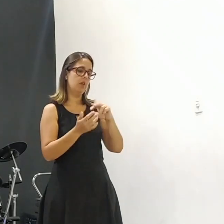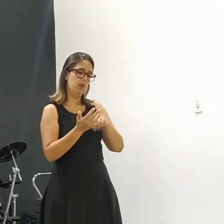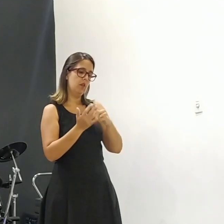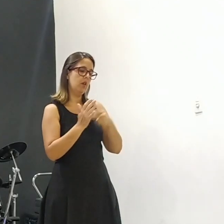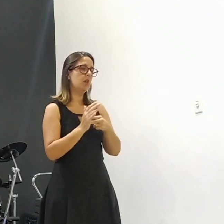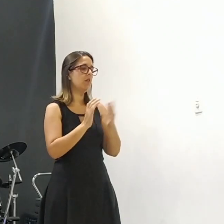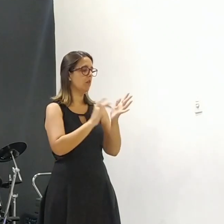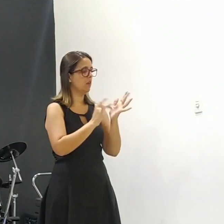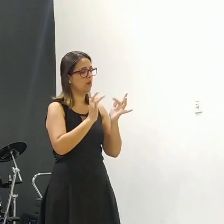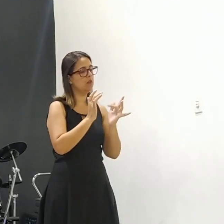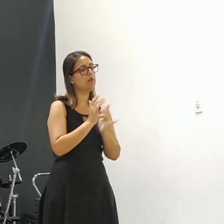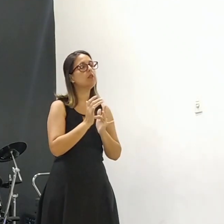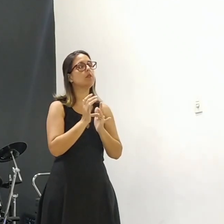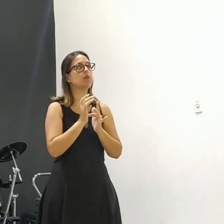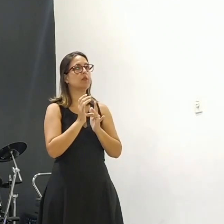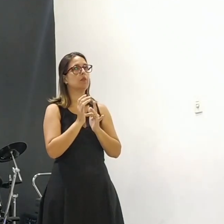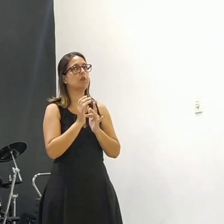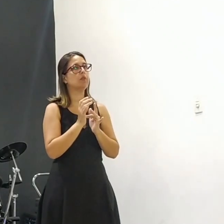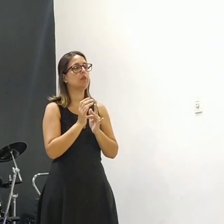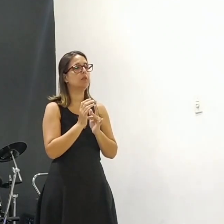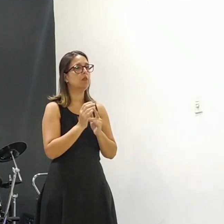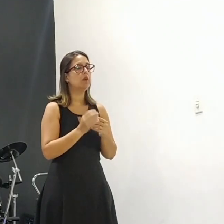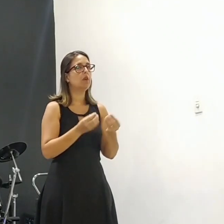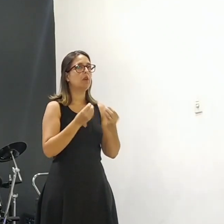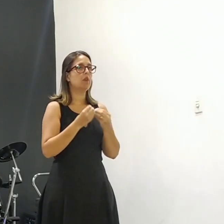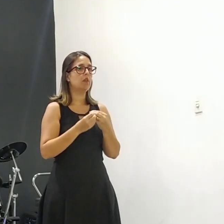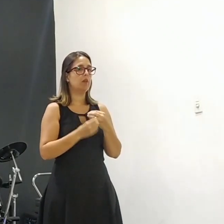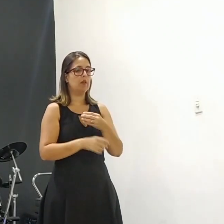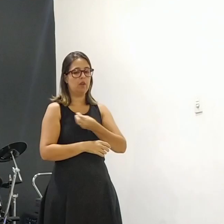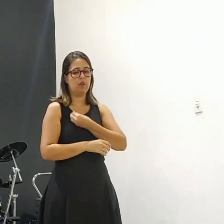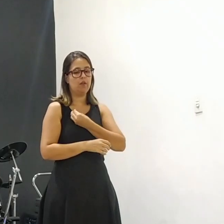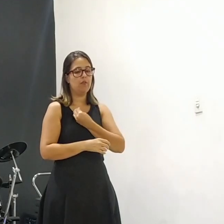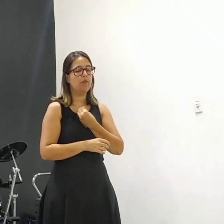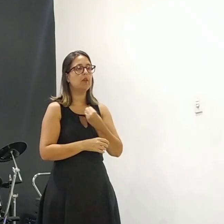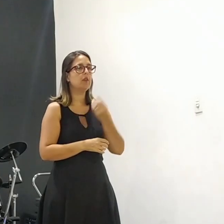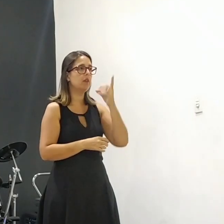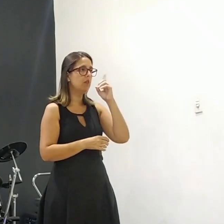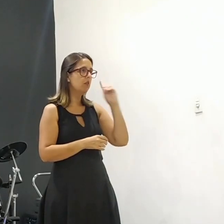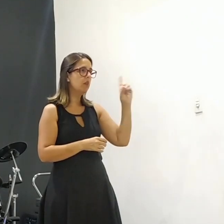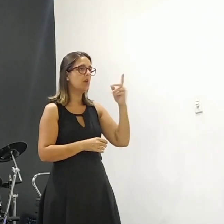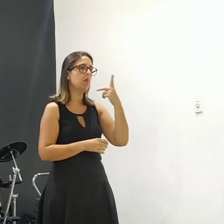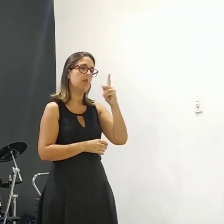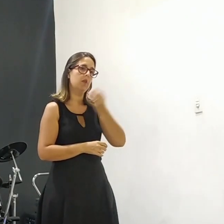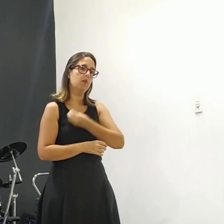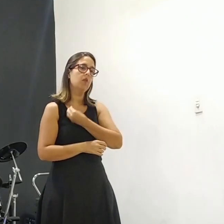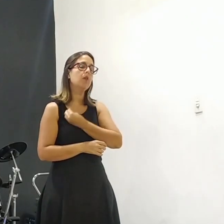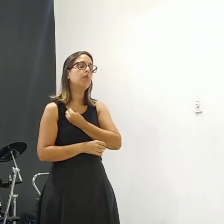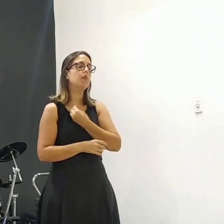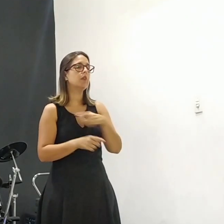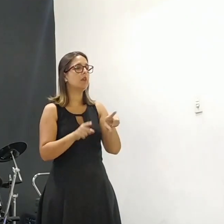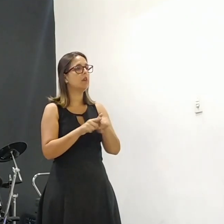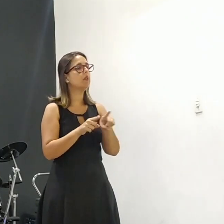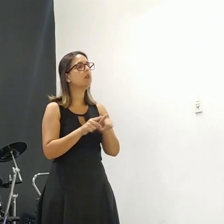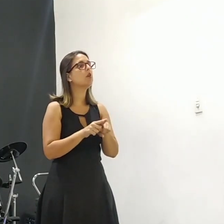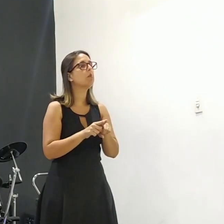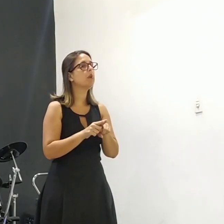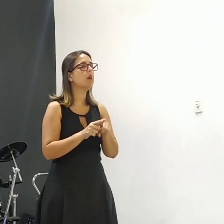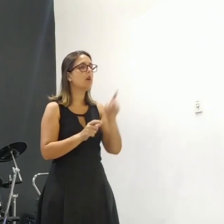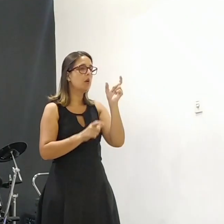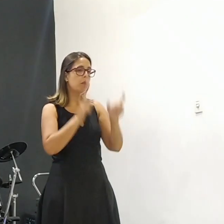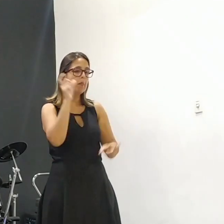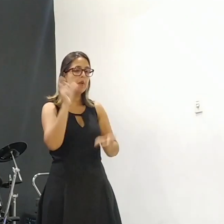Jesus. É Jesus que vem trazer a vida de Deus para a sua vida e para a vida daqueles que